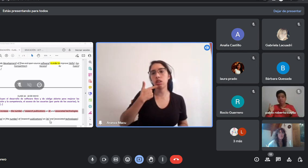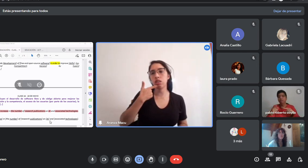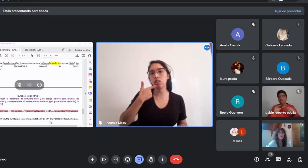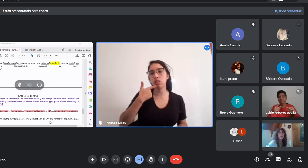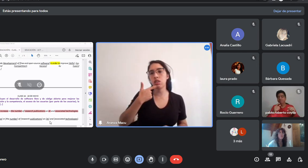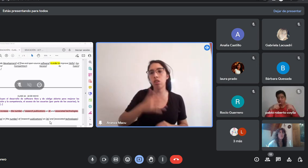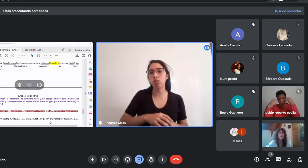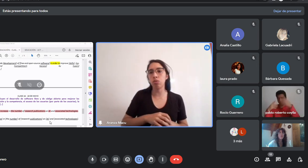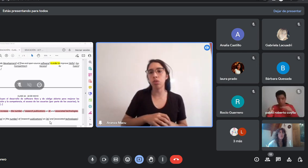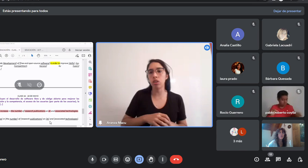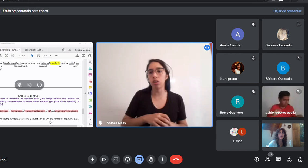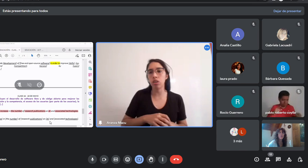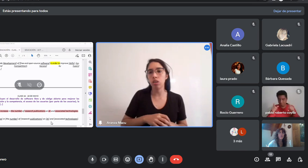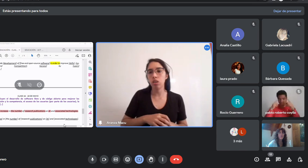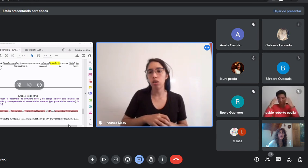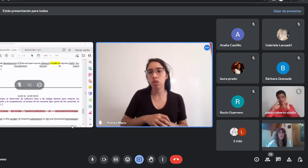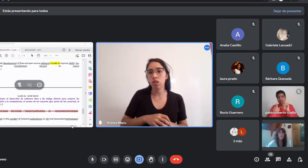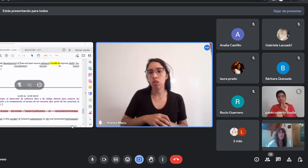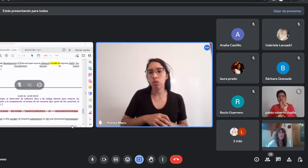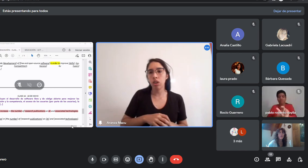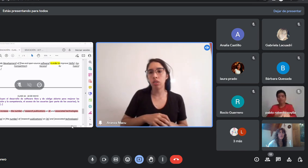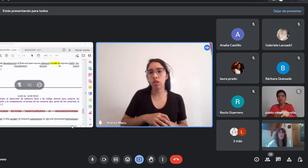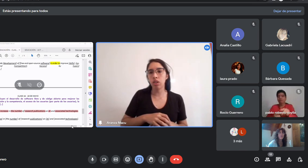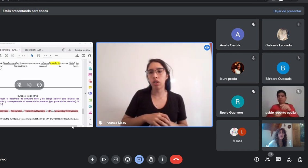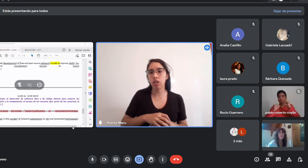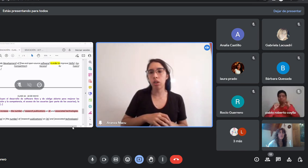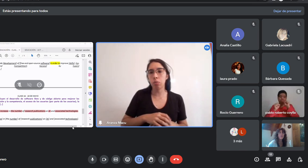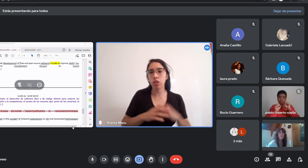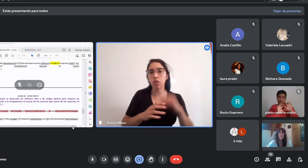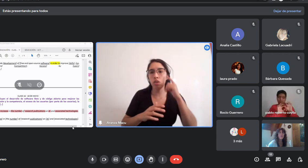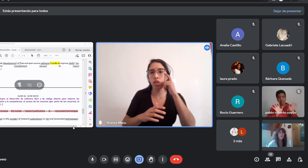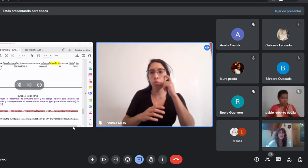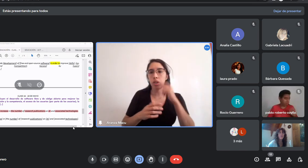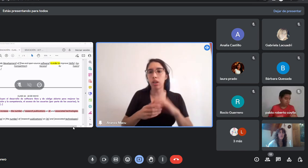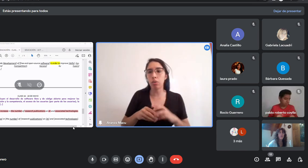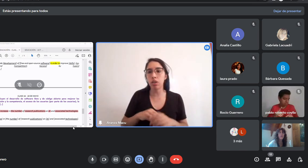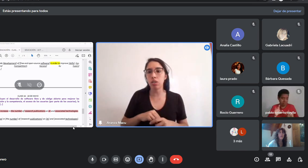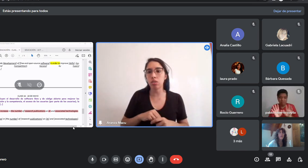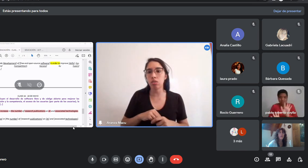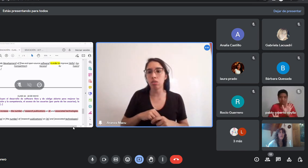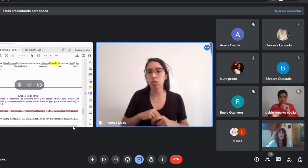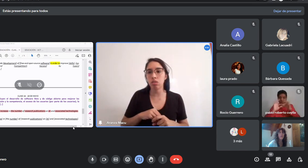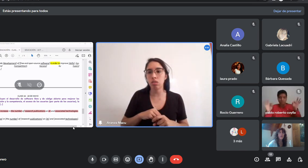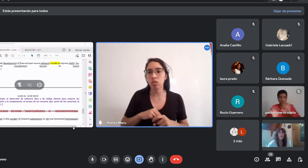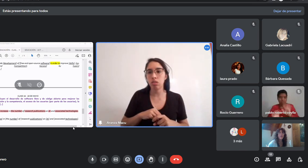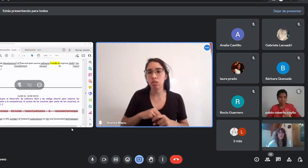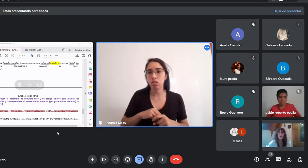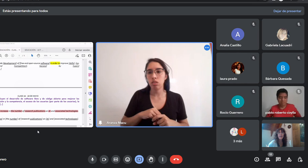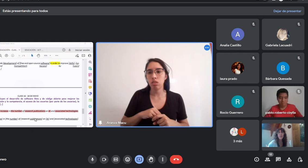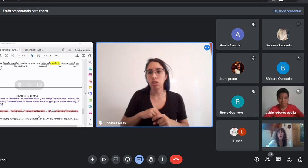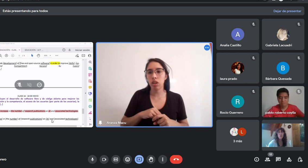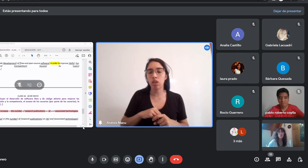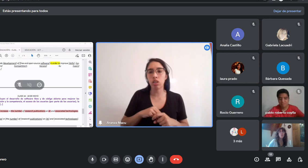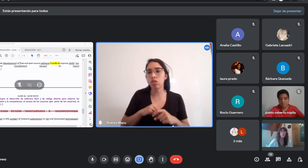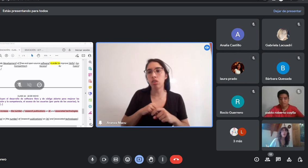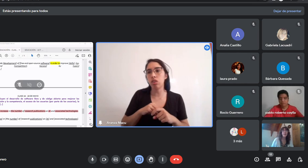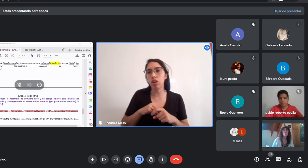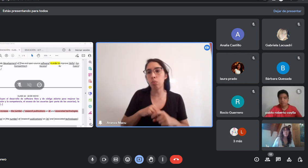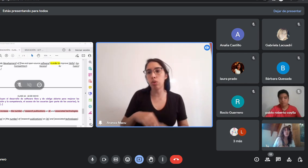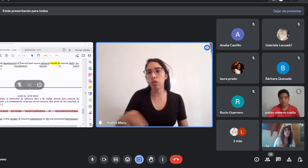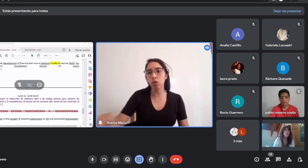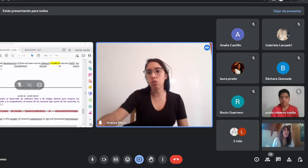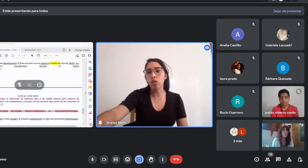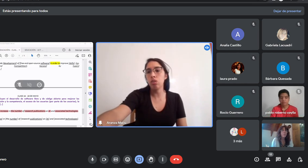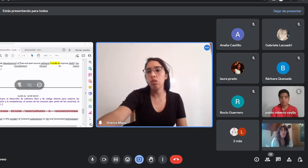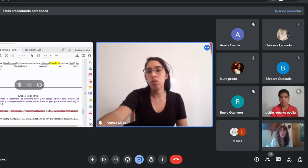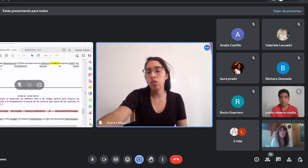Y se confunde entre el inglés y el español con las palabras. Claro. La Yo verdad es que porque no la